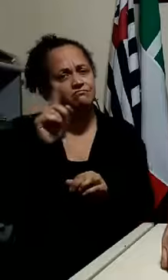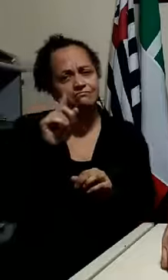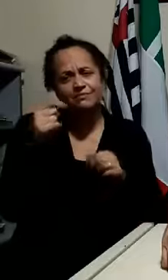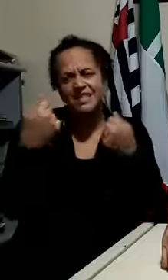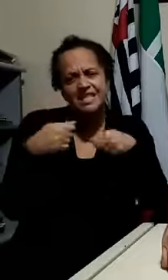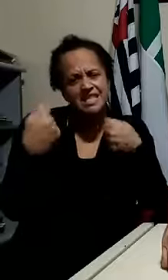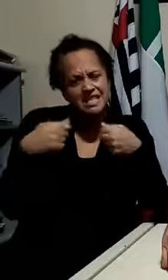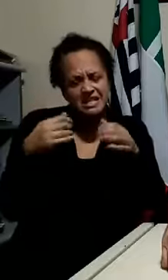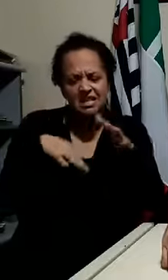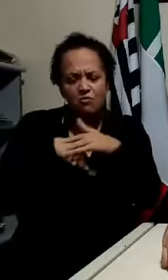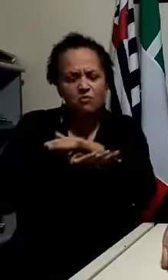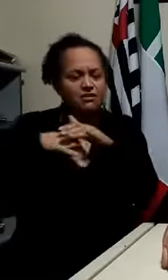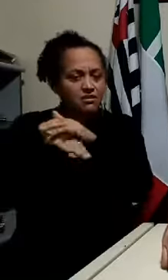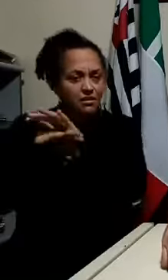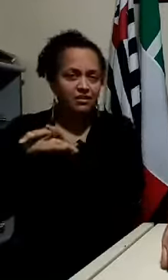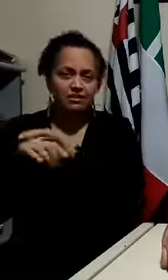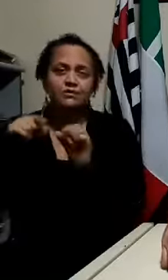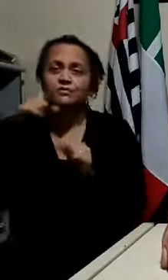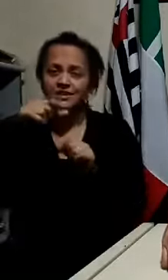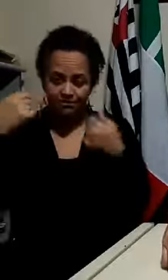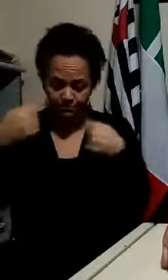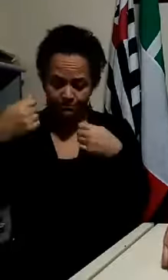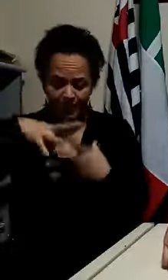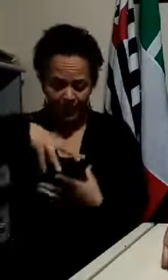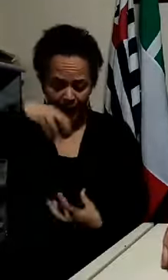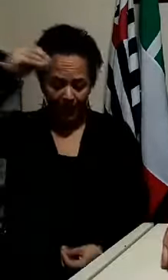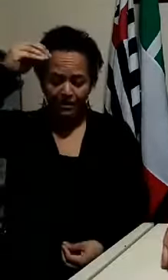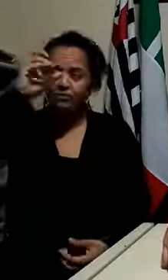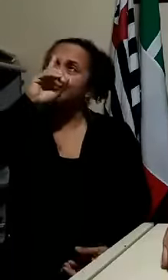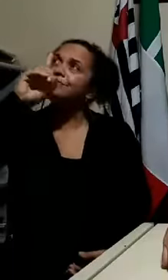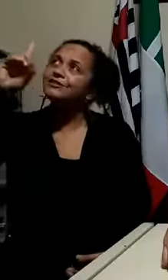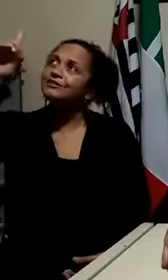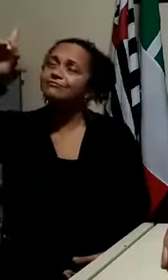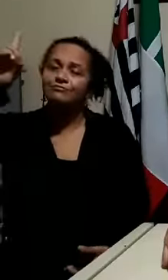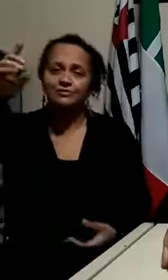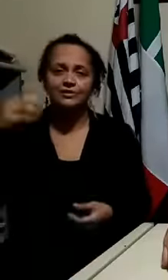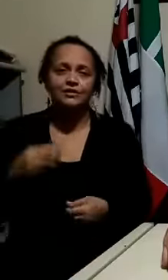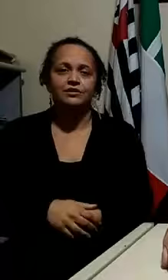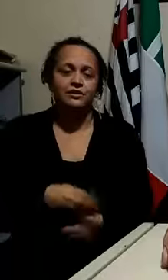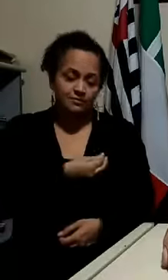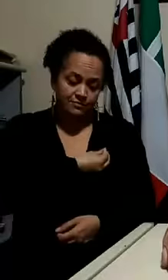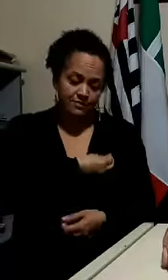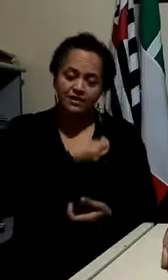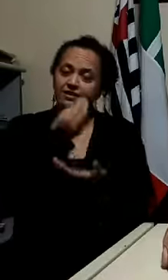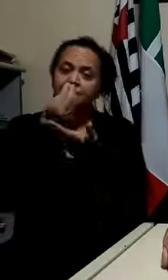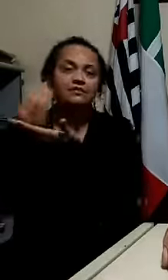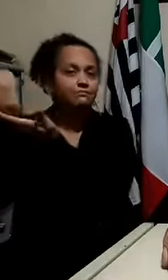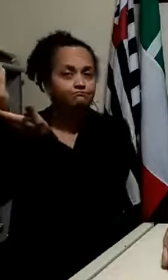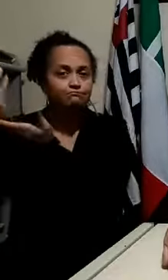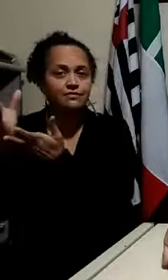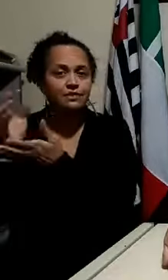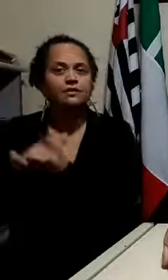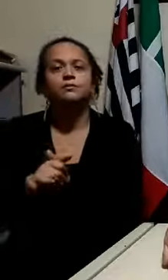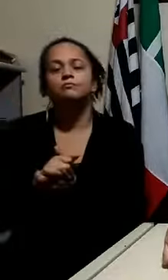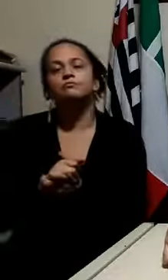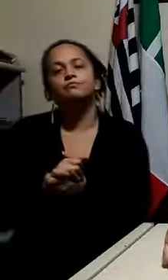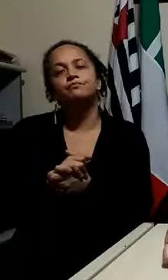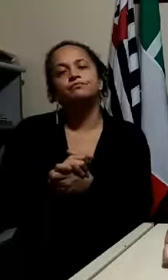tua alma e o que você tem vai ficar para quem? Olha que interessante, né? Entenda bem,